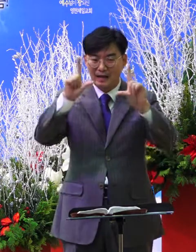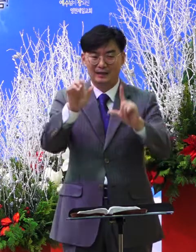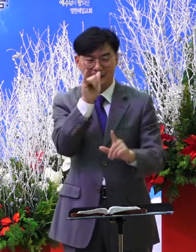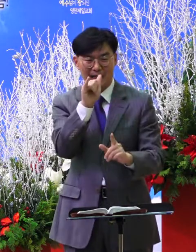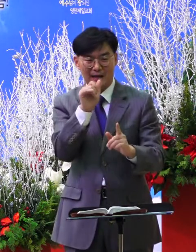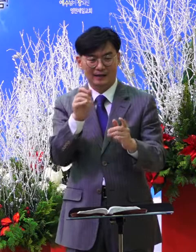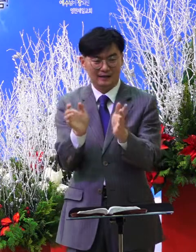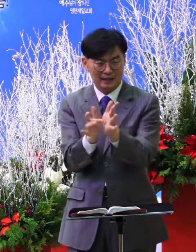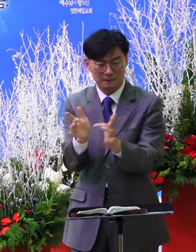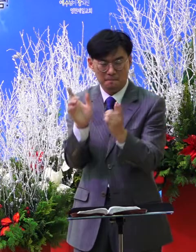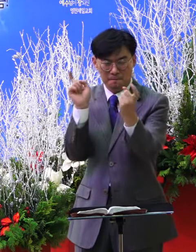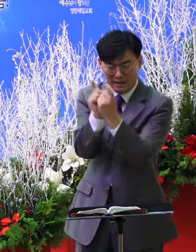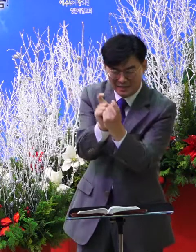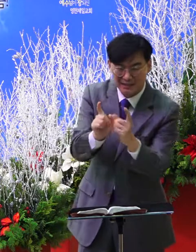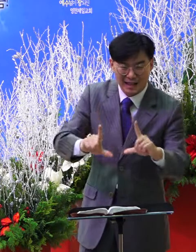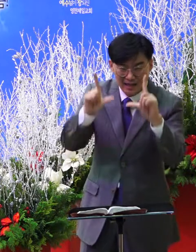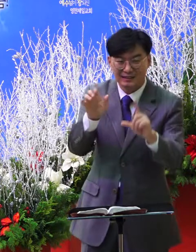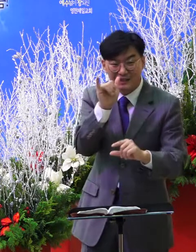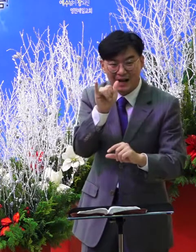지금 사는 이 모습으로